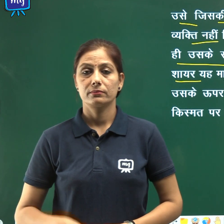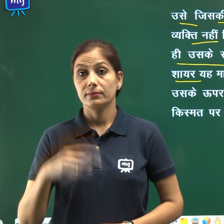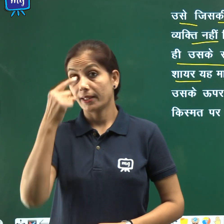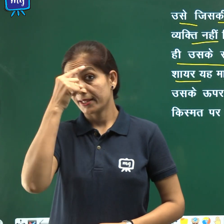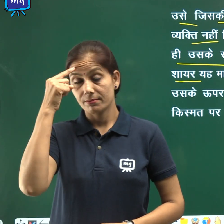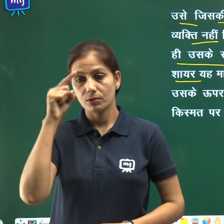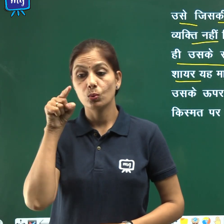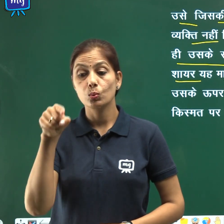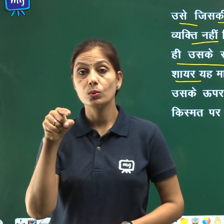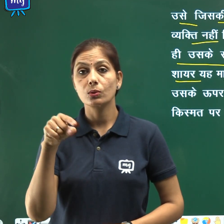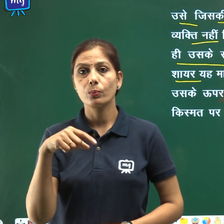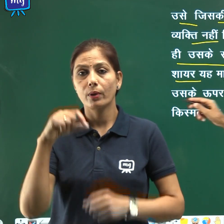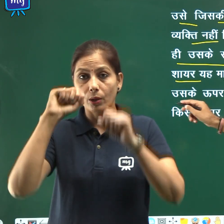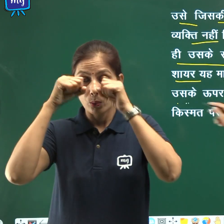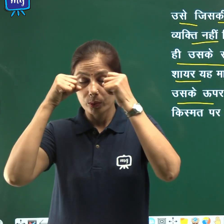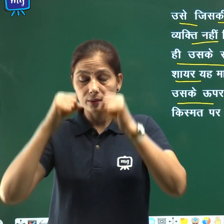किस्मत उसके ऊपर रोती है